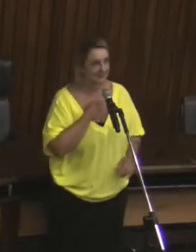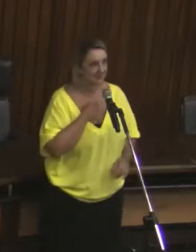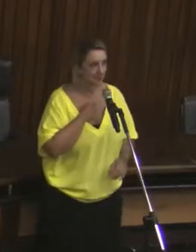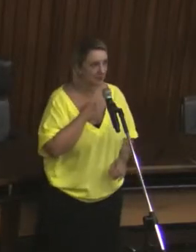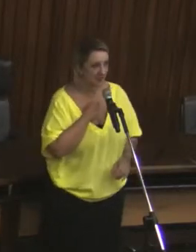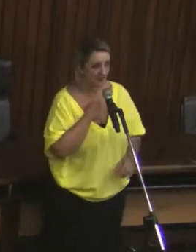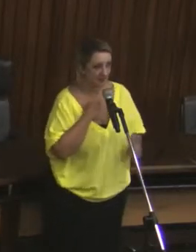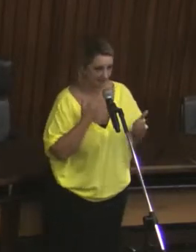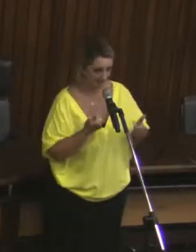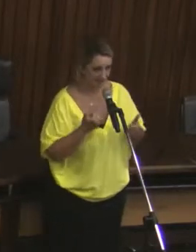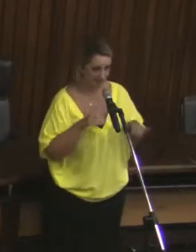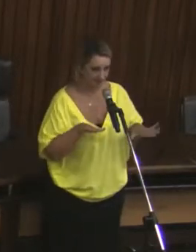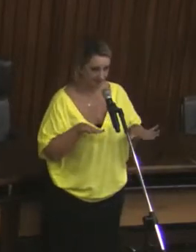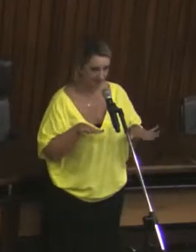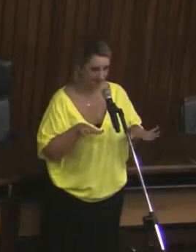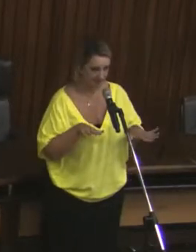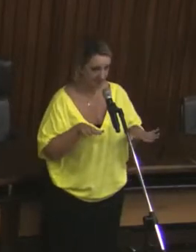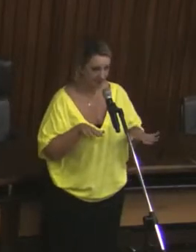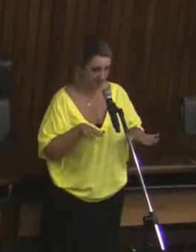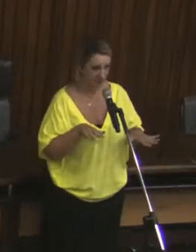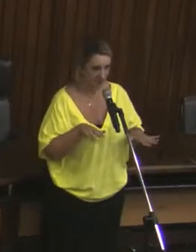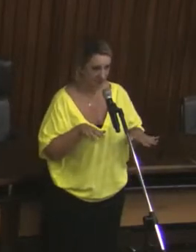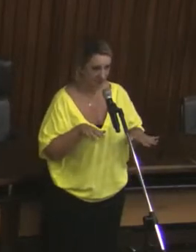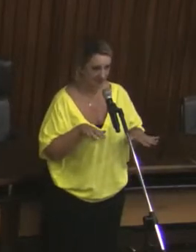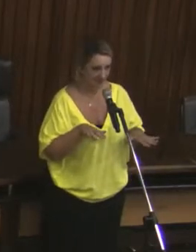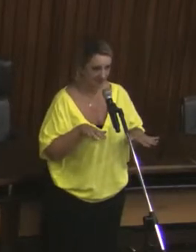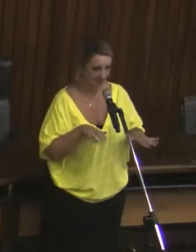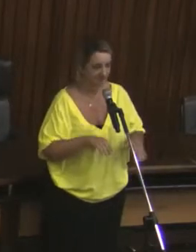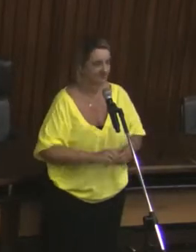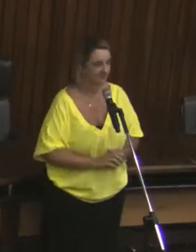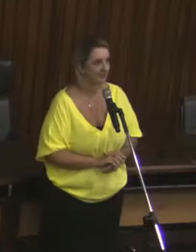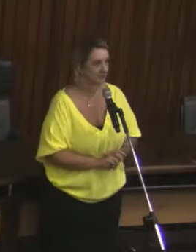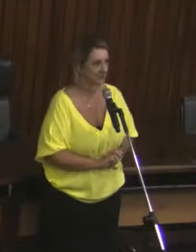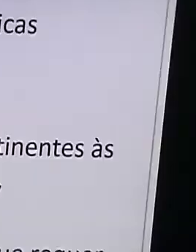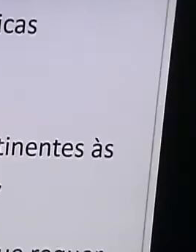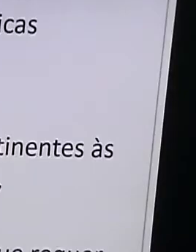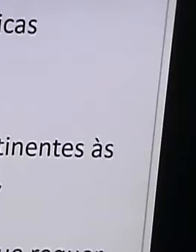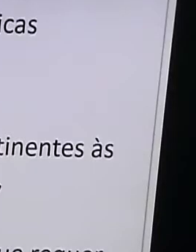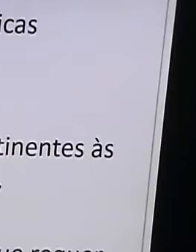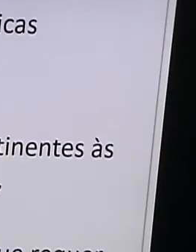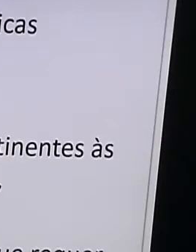Então, muita coisa, né? Gosto